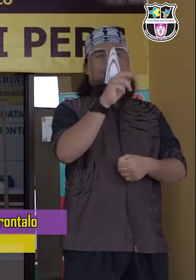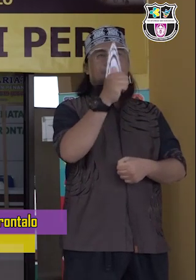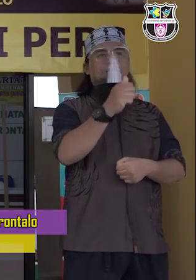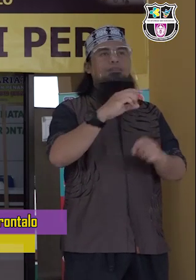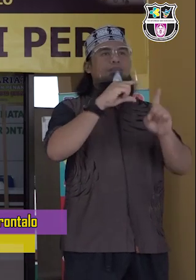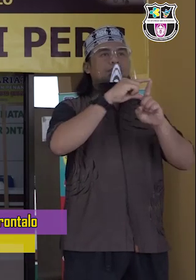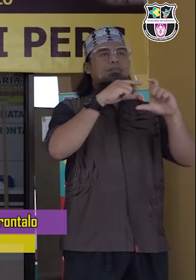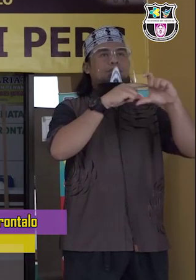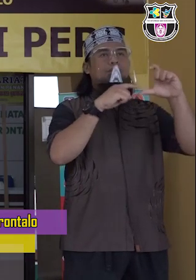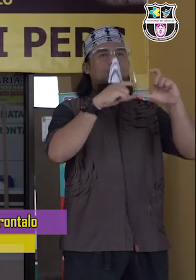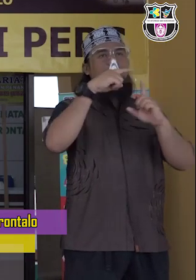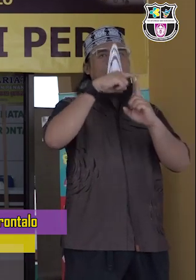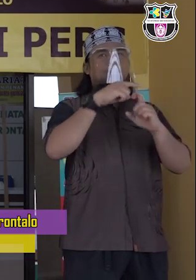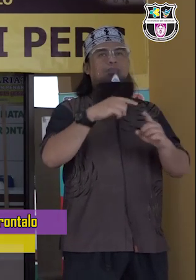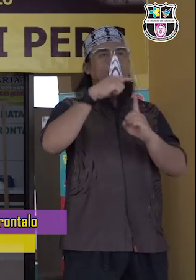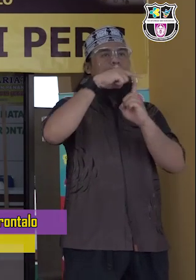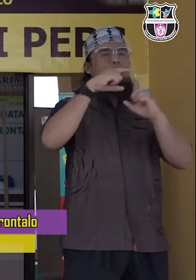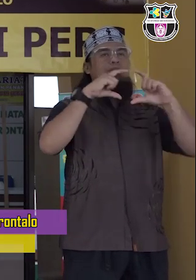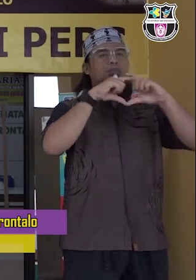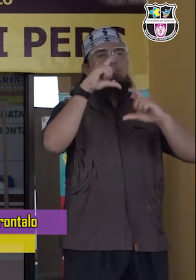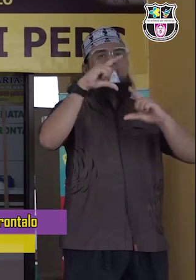Desa Tolango, Kecamatan Kuandang.